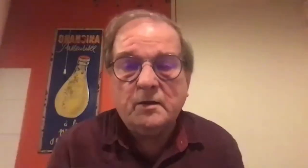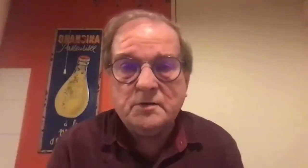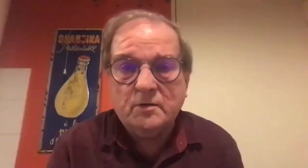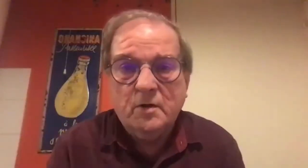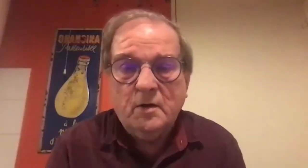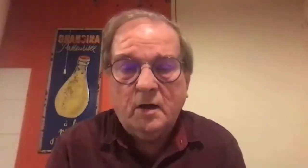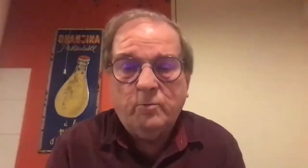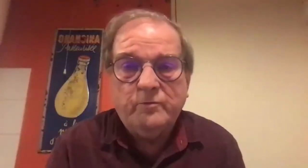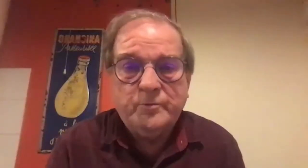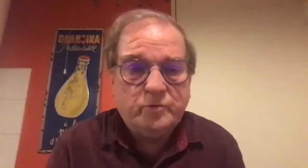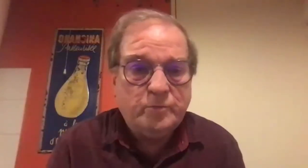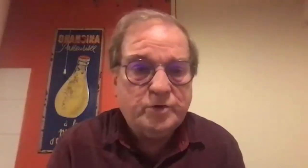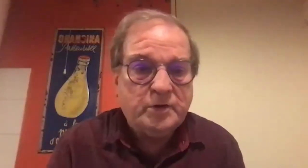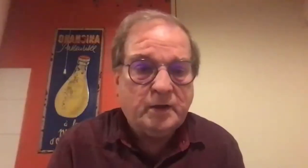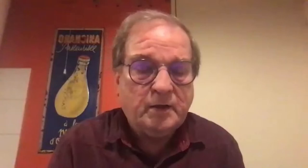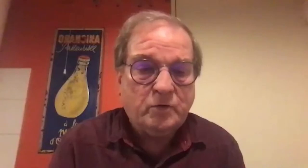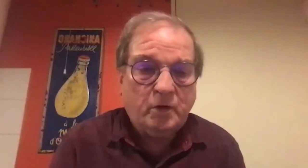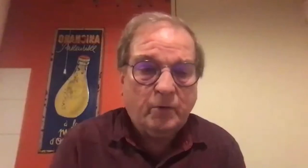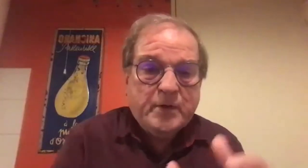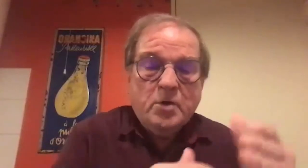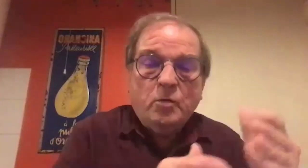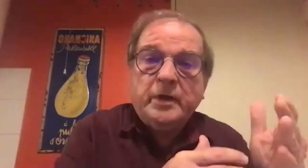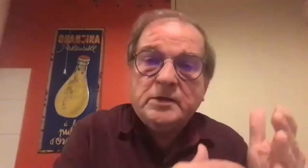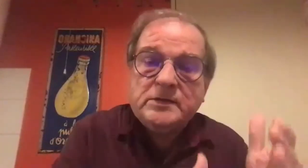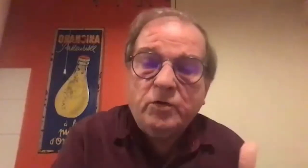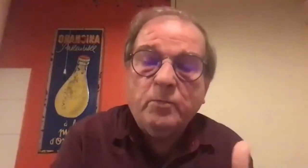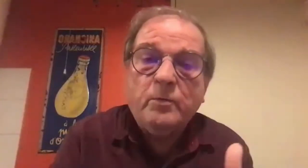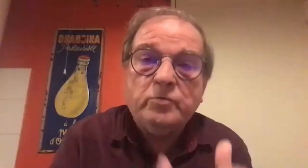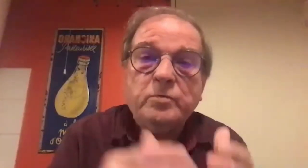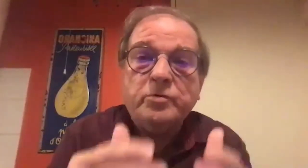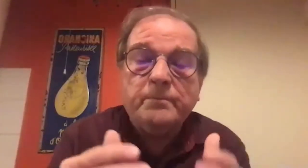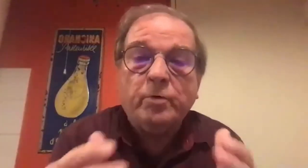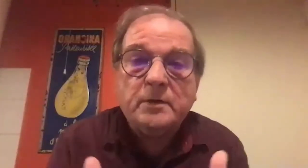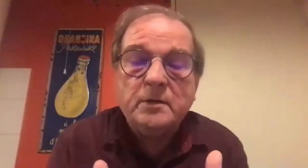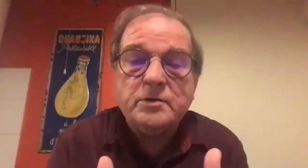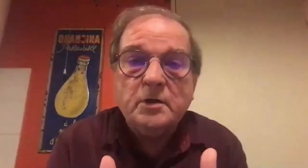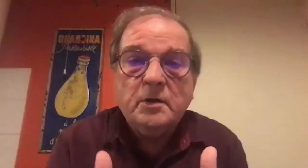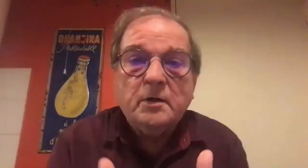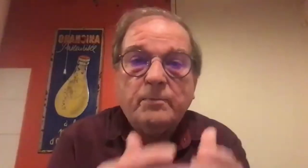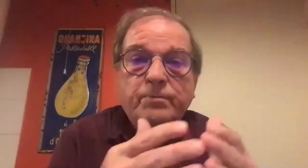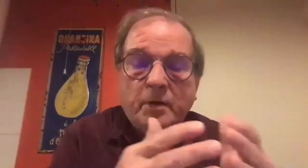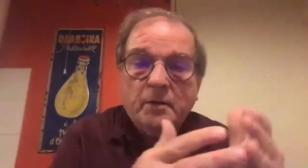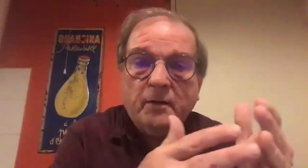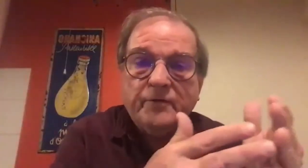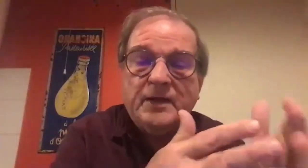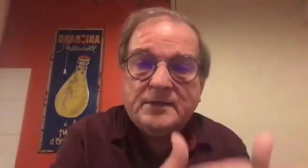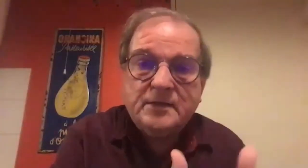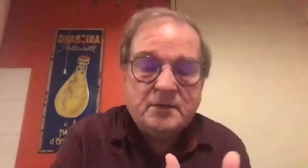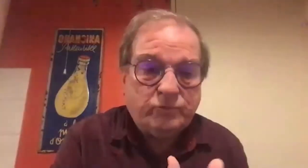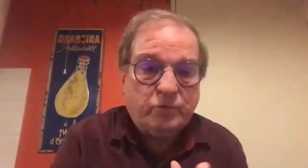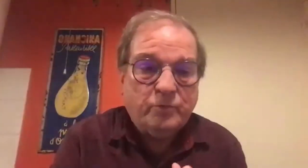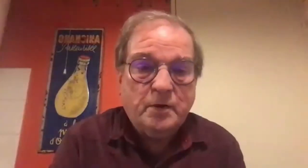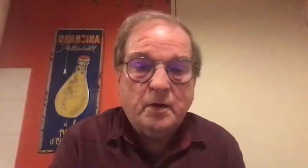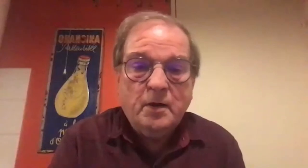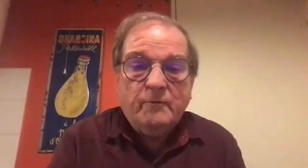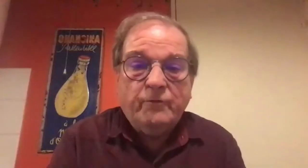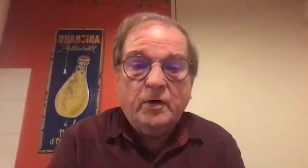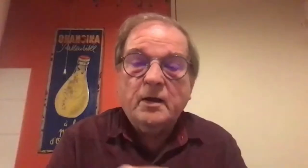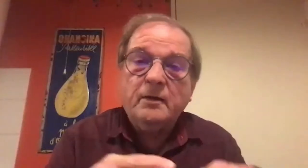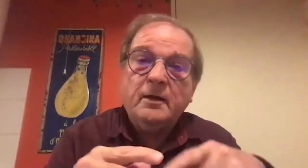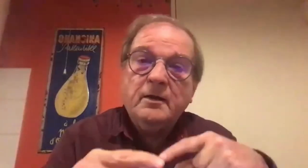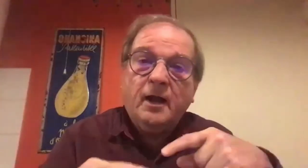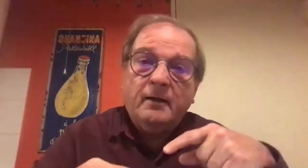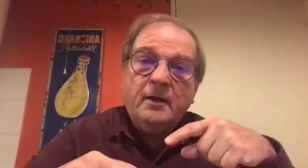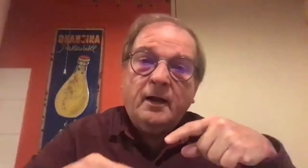brasileiros, em relação ao movimento comunista internacional. Um terceiro momento muito importante que evidencia essa autonomia